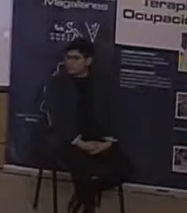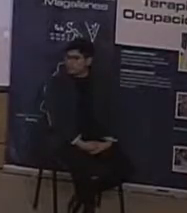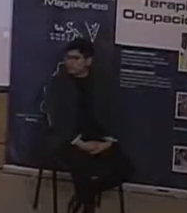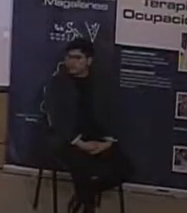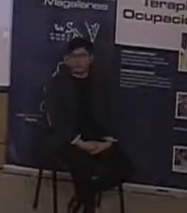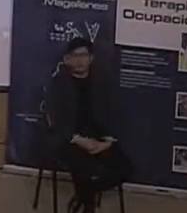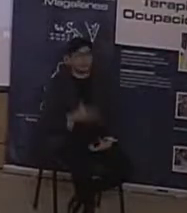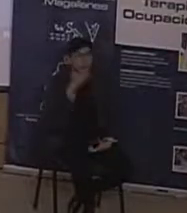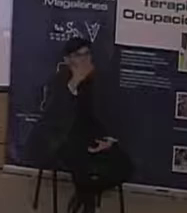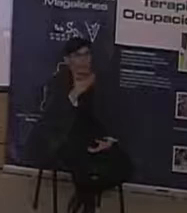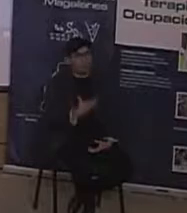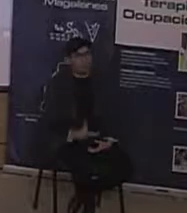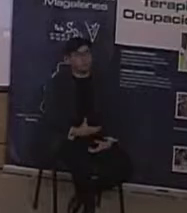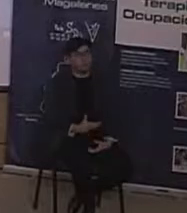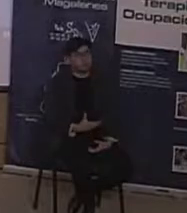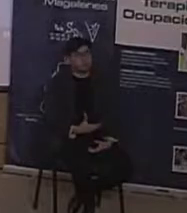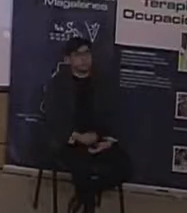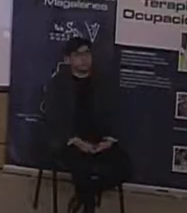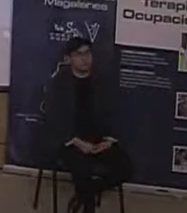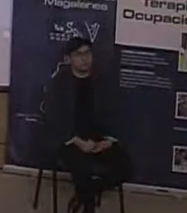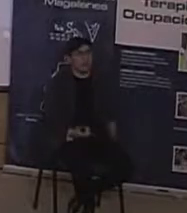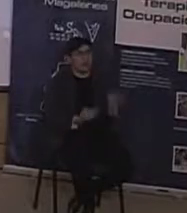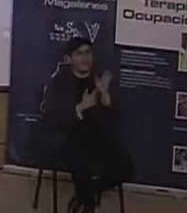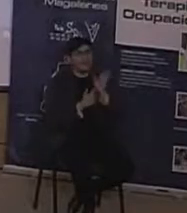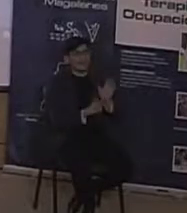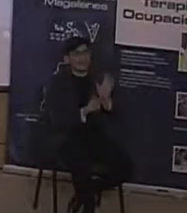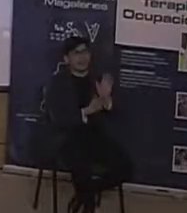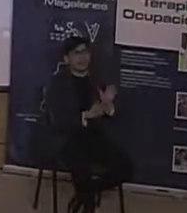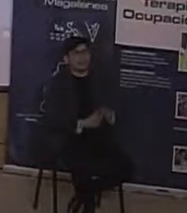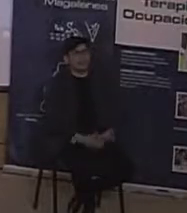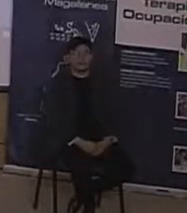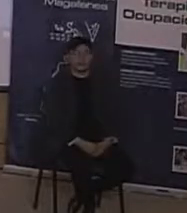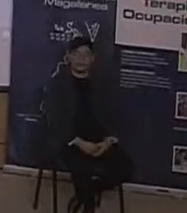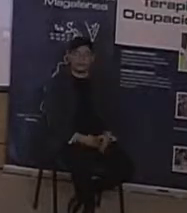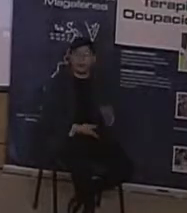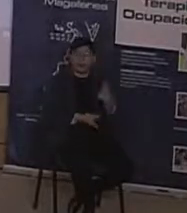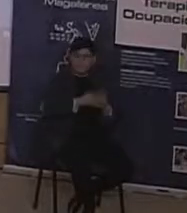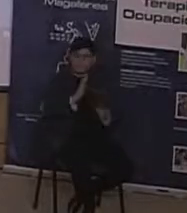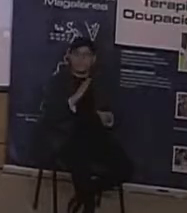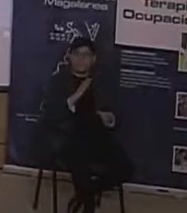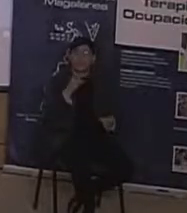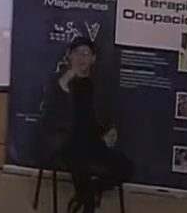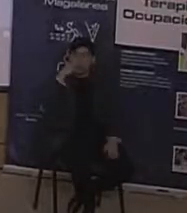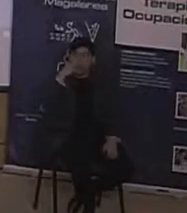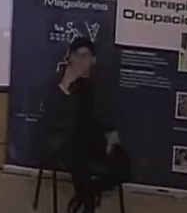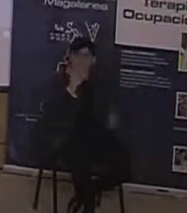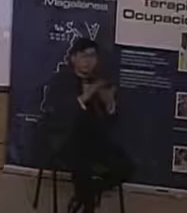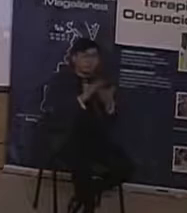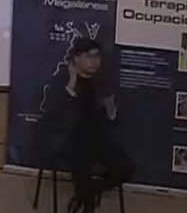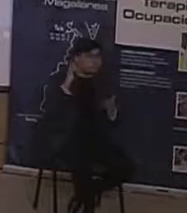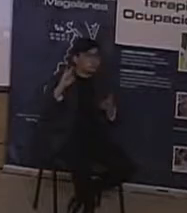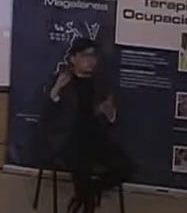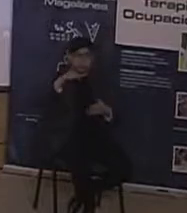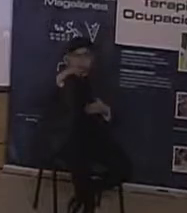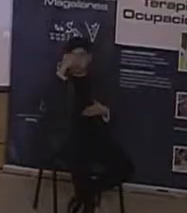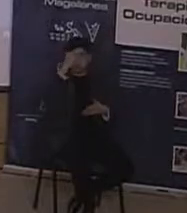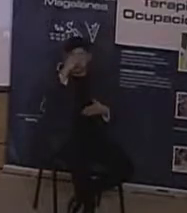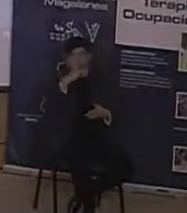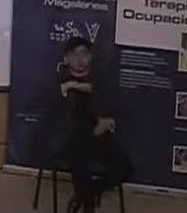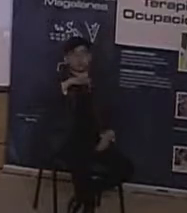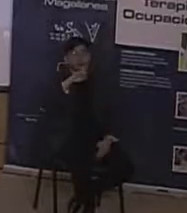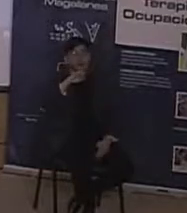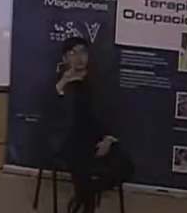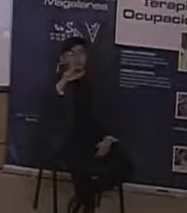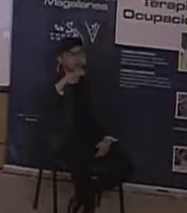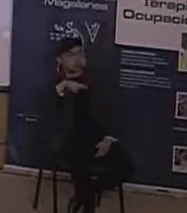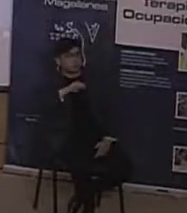que me parece importante destacar y que sin duda vamos a conocer hoy día cuando escuchemos a paulina en el año 2014 ella ha